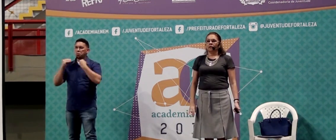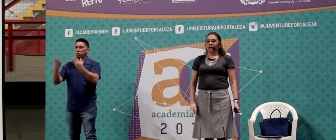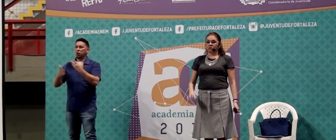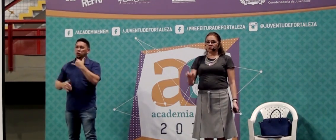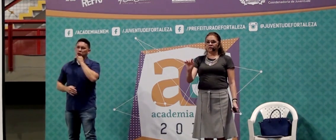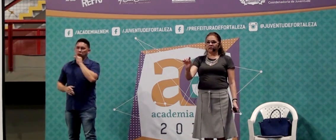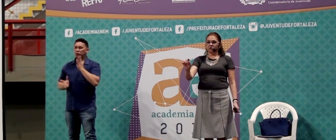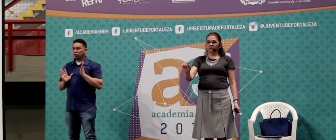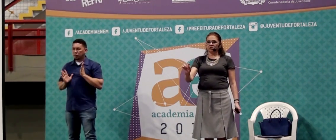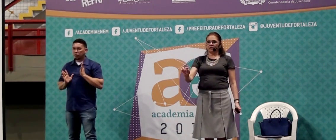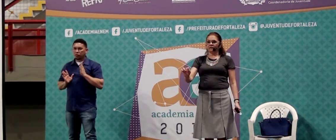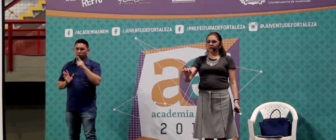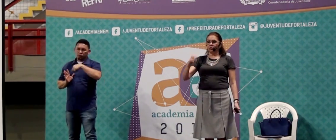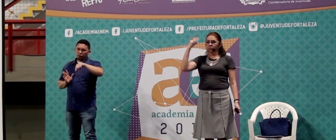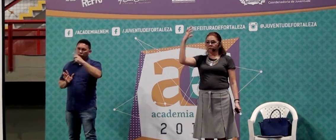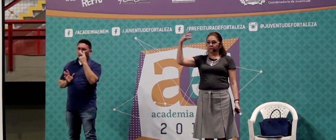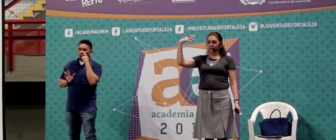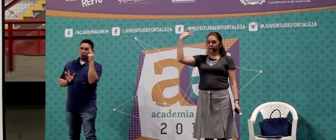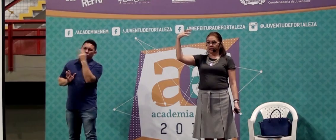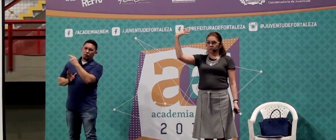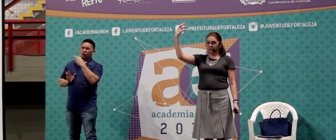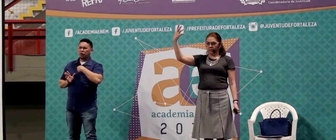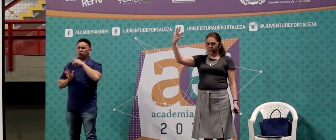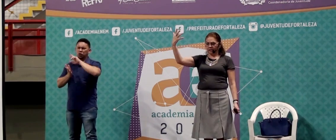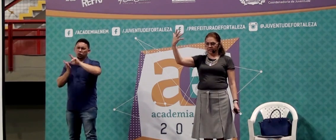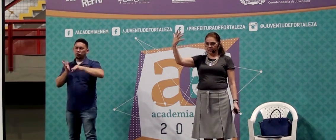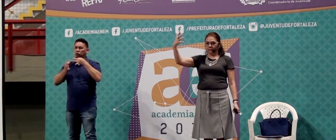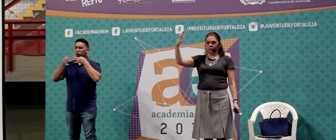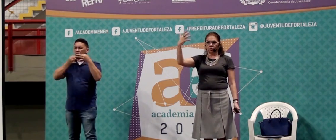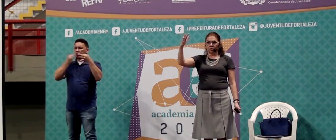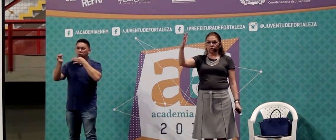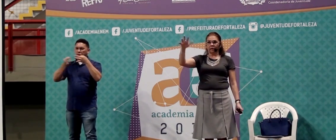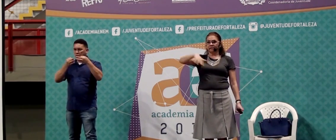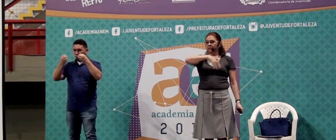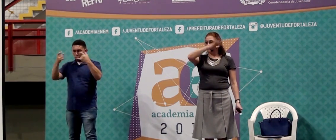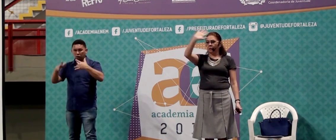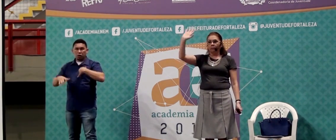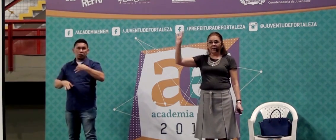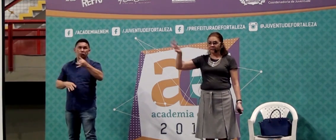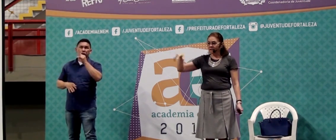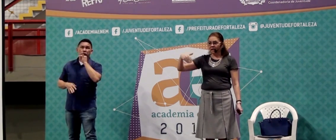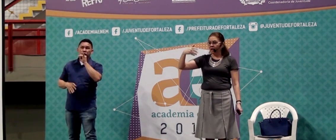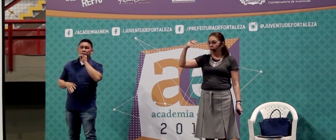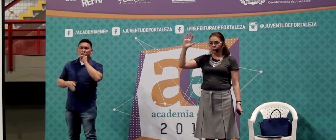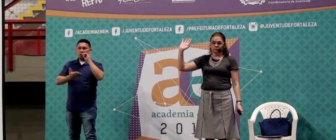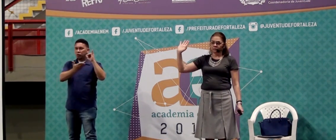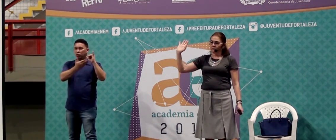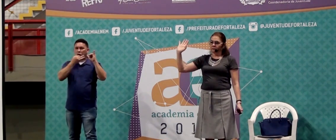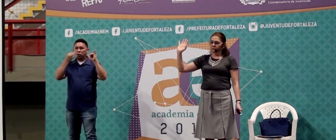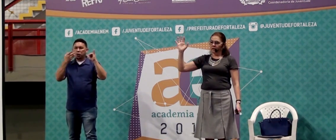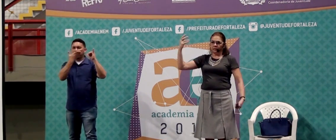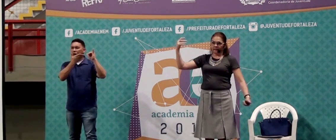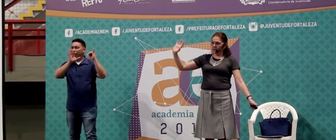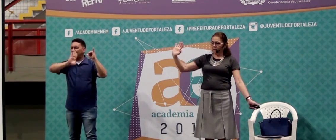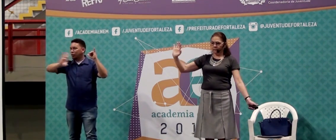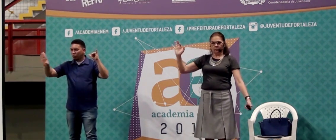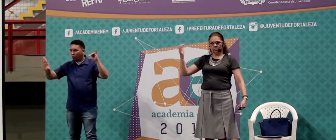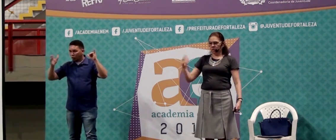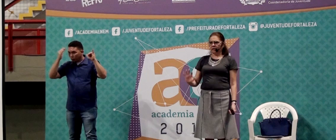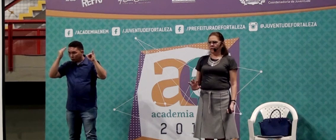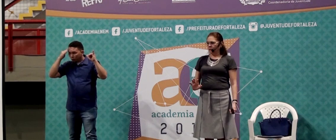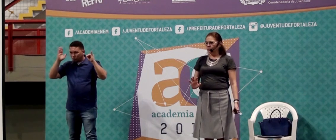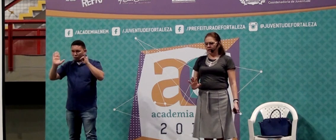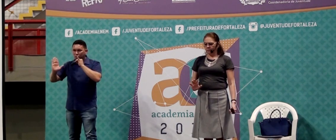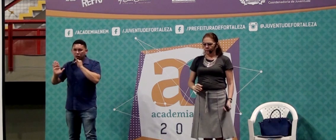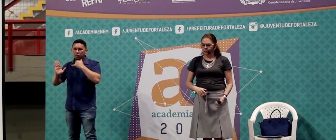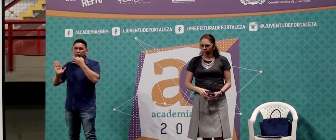exemplo. A gente vai já ver outras maneiras de argumentação, mas eu estou dando o exemplo que é o basicão. Deu o exemplo,